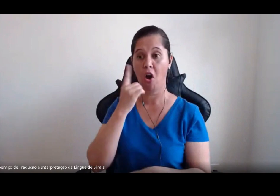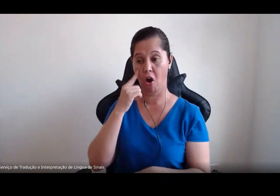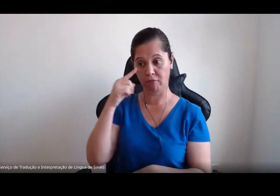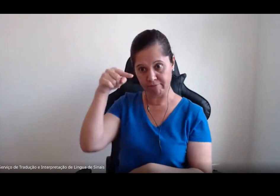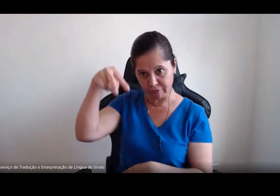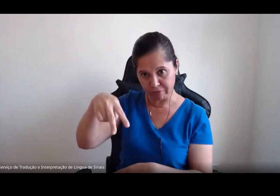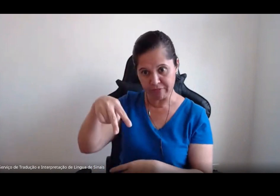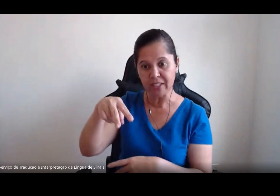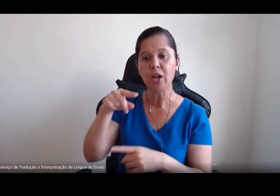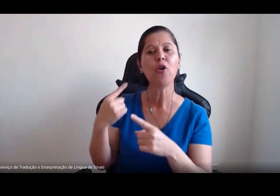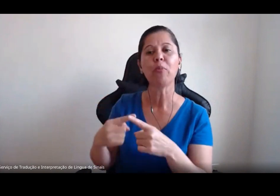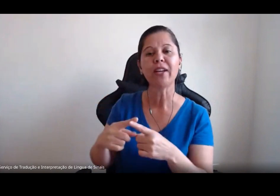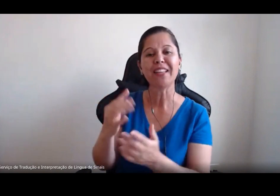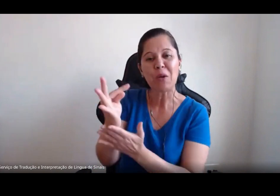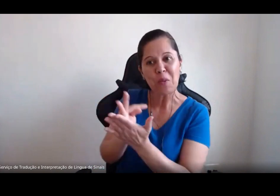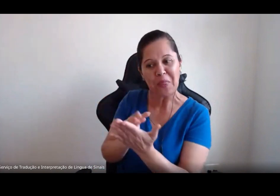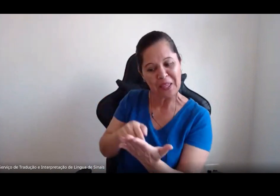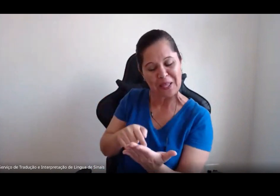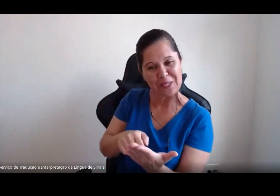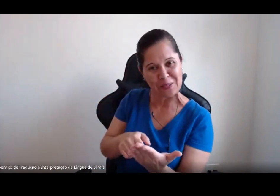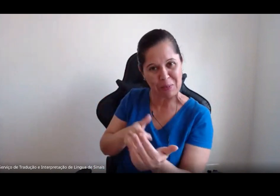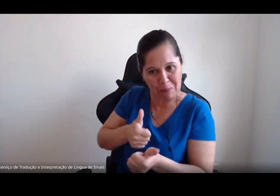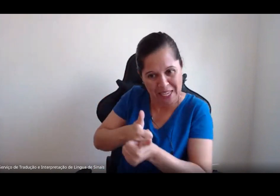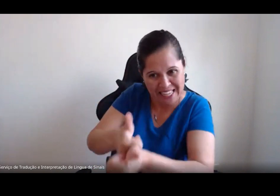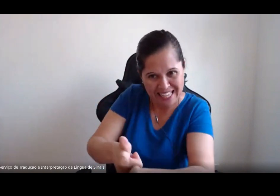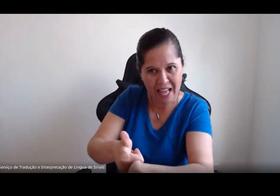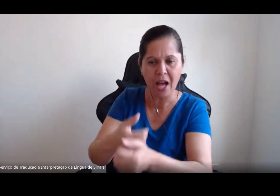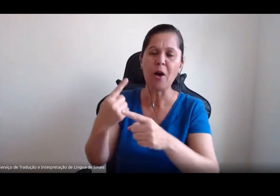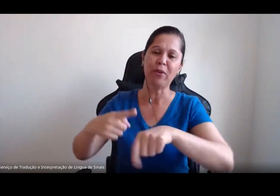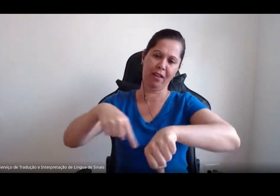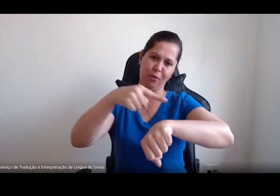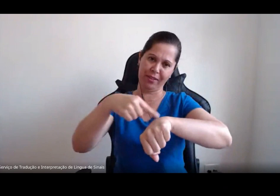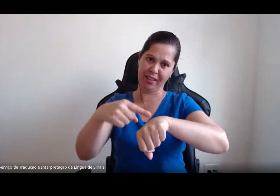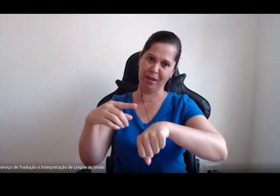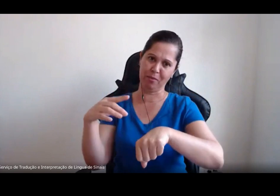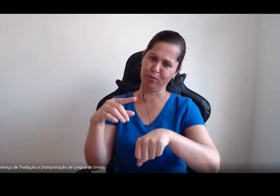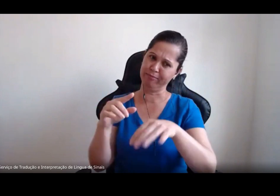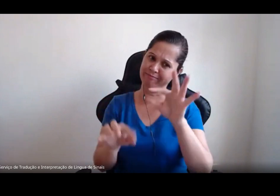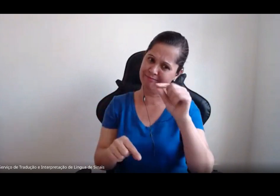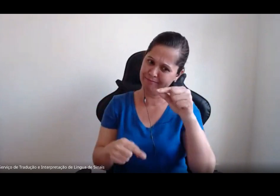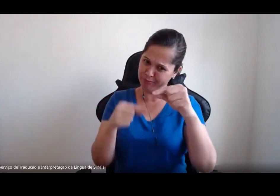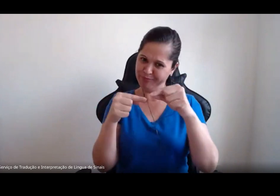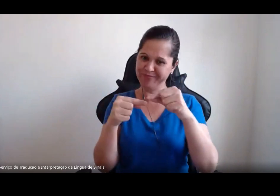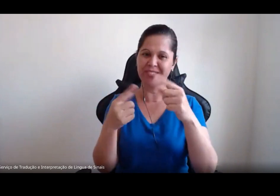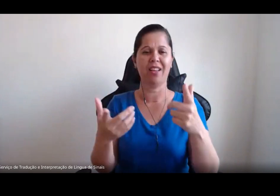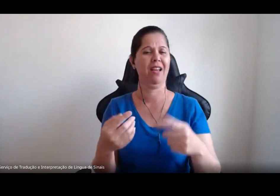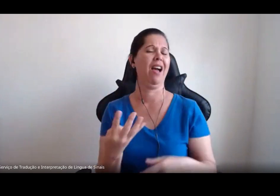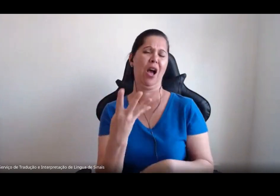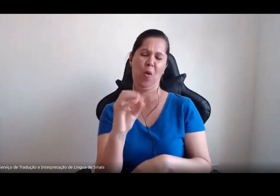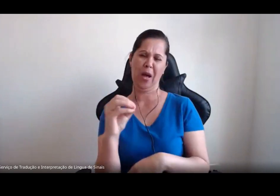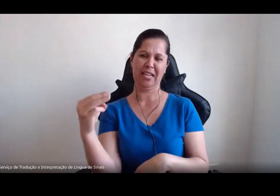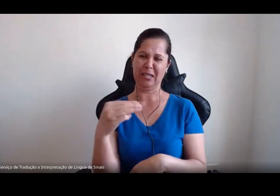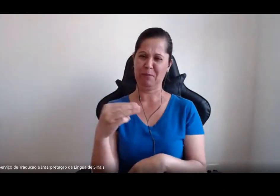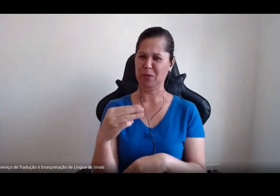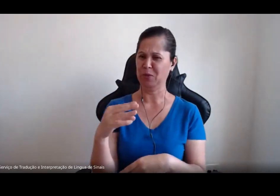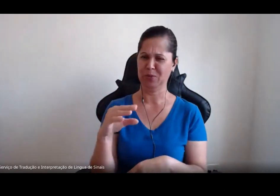Vocês estão vendo que eu estou olhando para baixo, porque eu estou seguindo um textozinho. Quando a gente tem um tempo muito curto, sempre, não, nunca é muito curto,